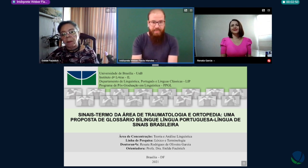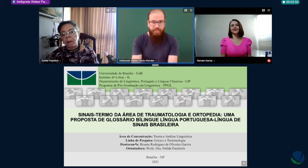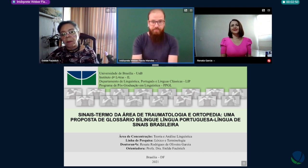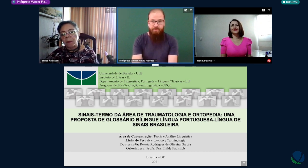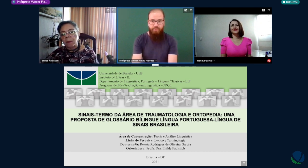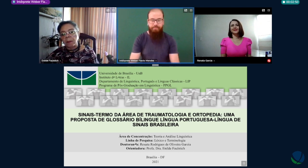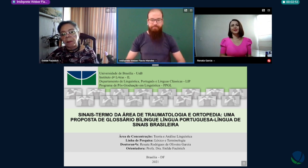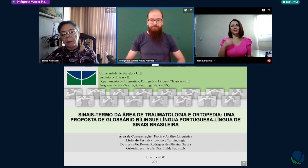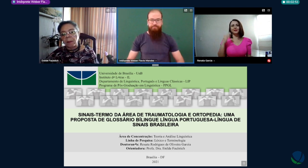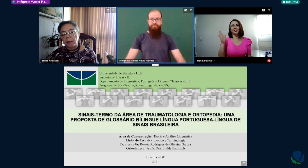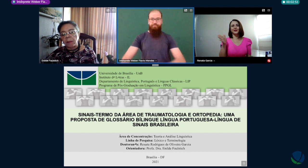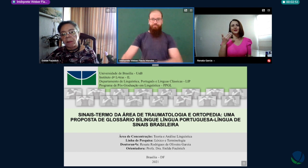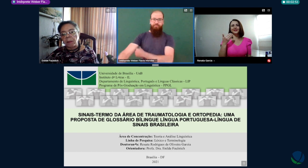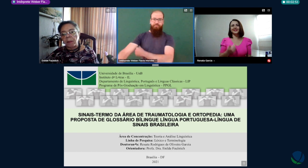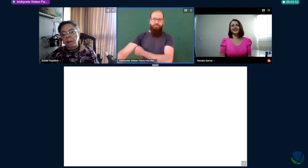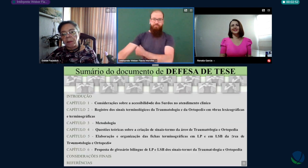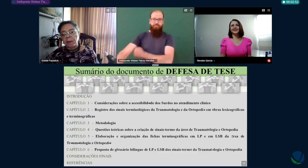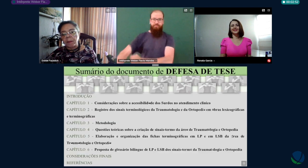Próximo slide, por favor.